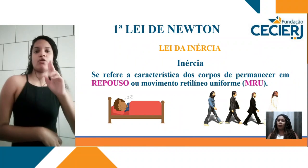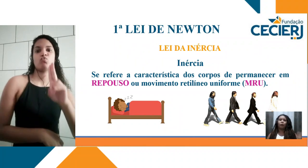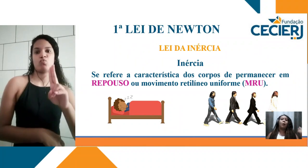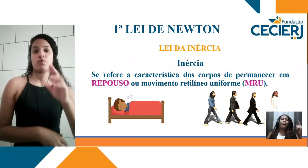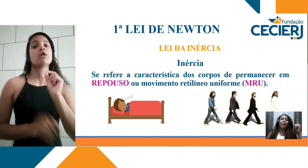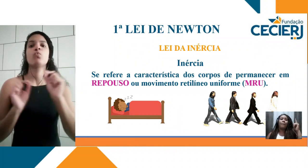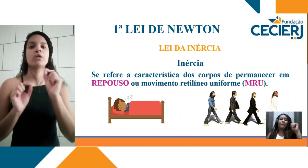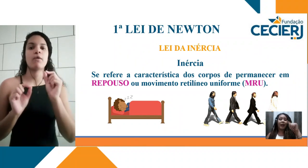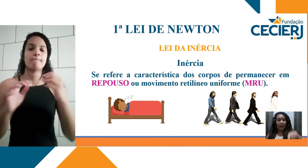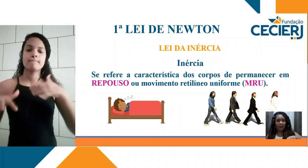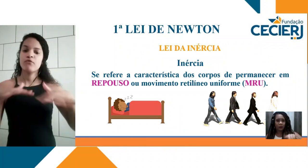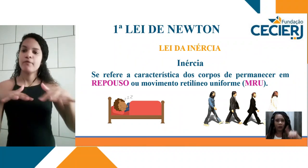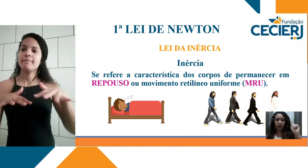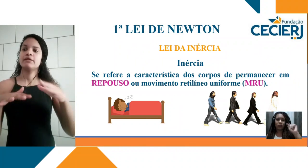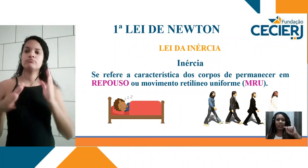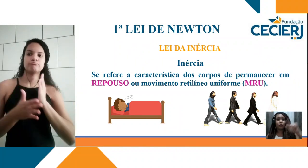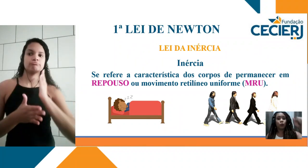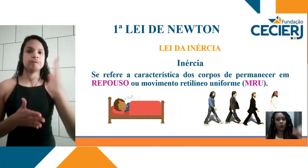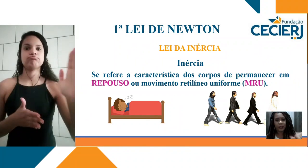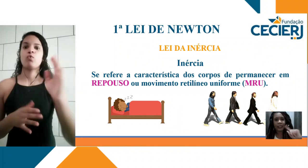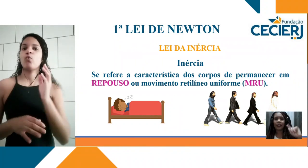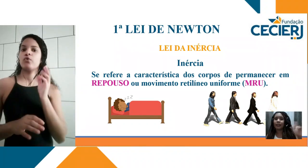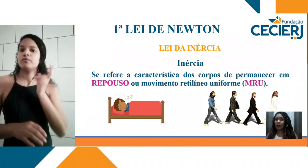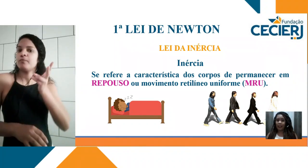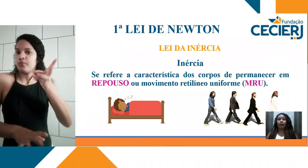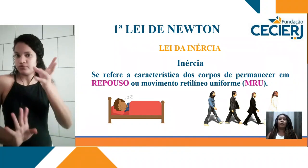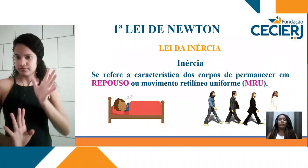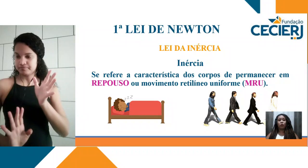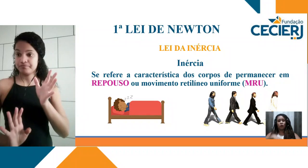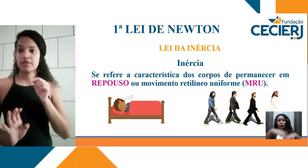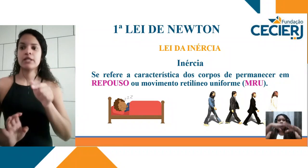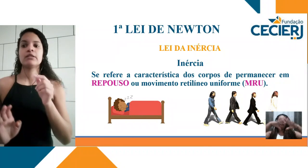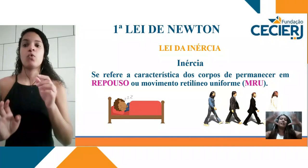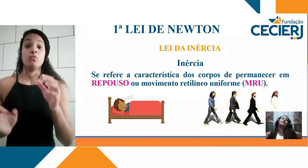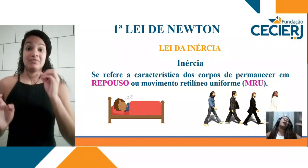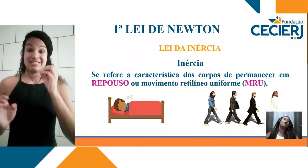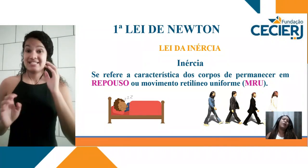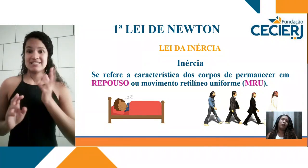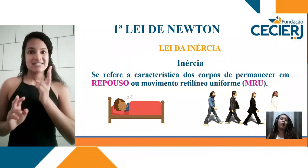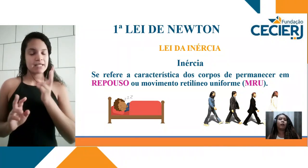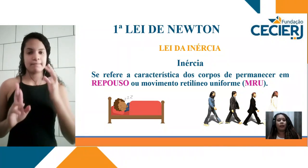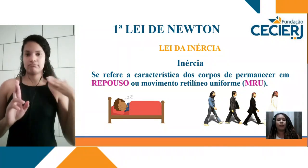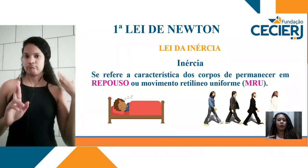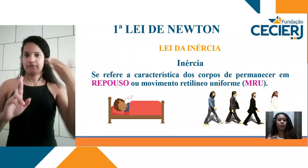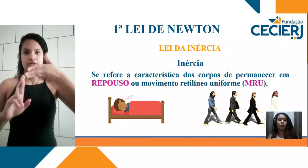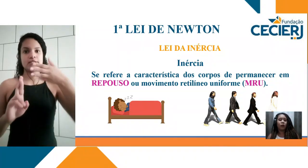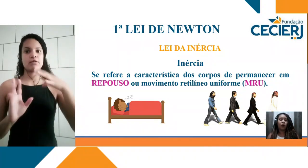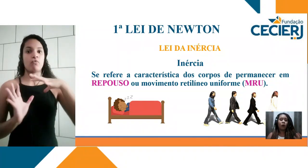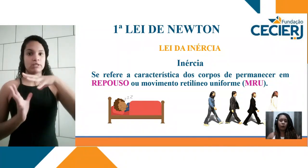capítulo 8, parado com velocidade nula em relação à Terra, que vai ser o nosso referencial maior até